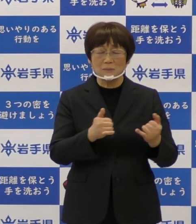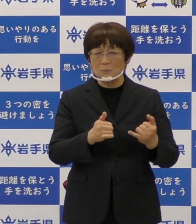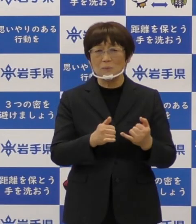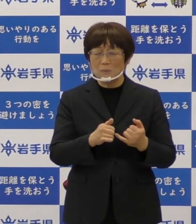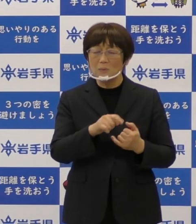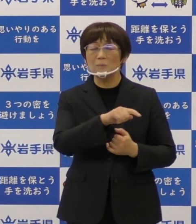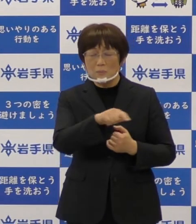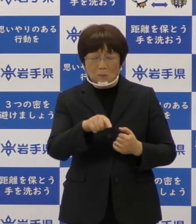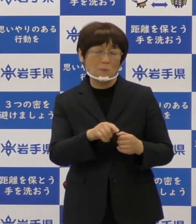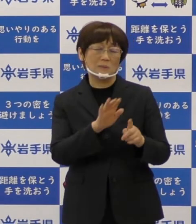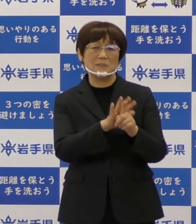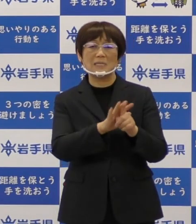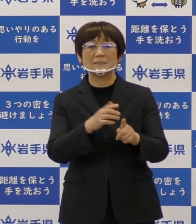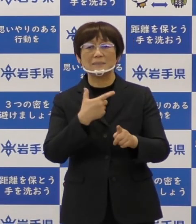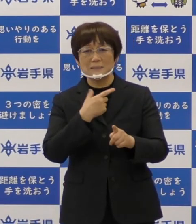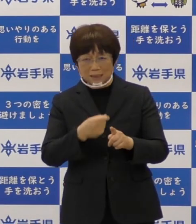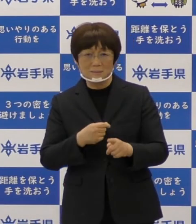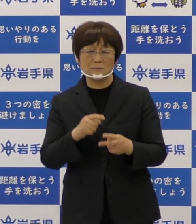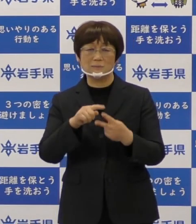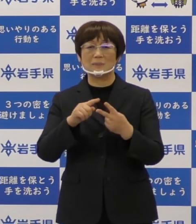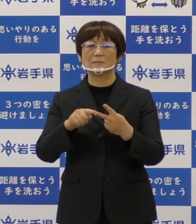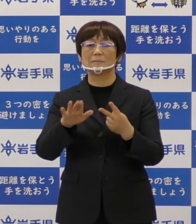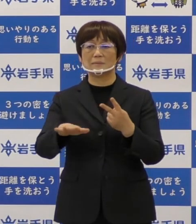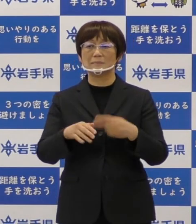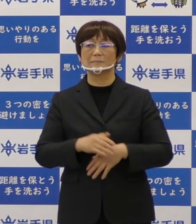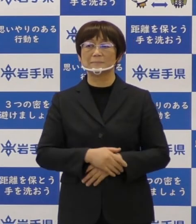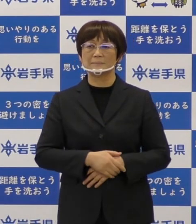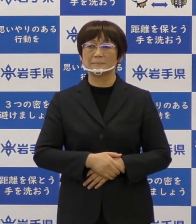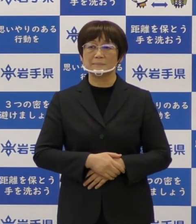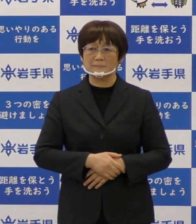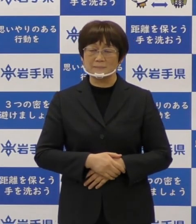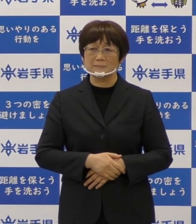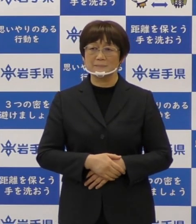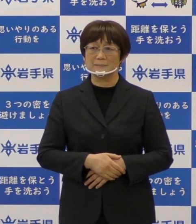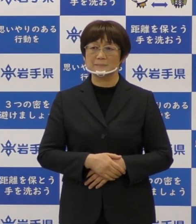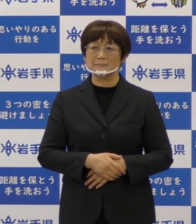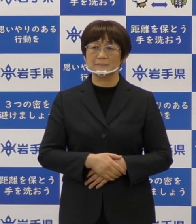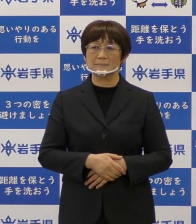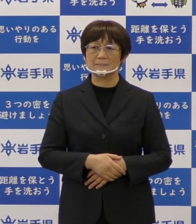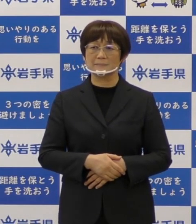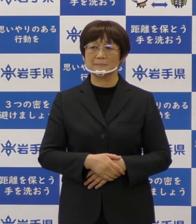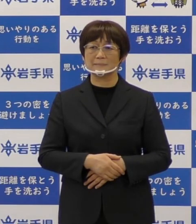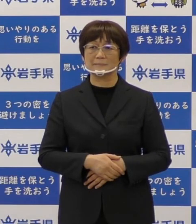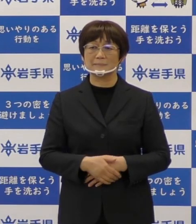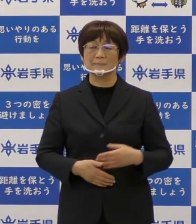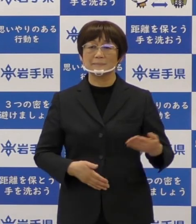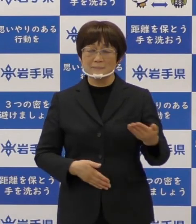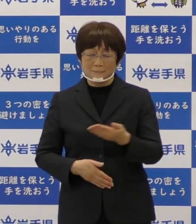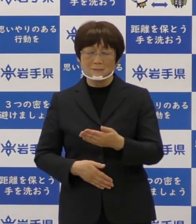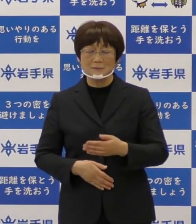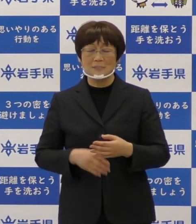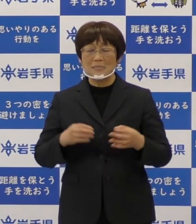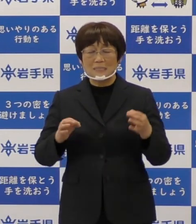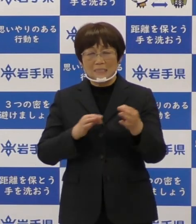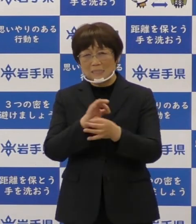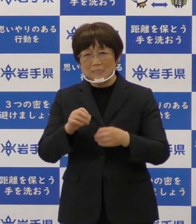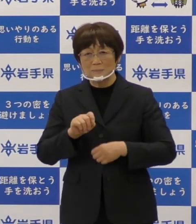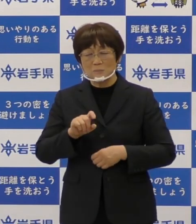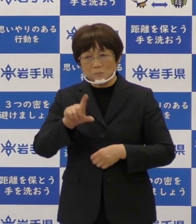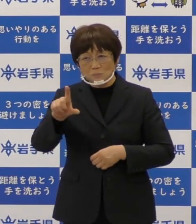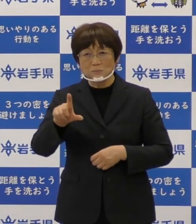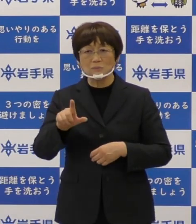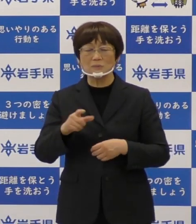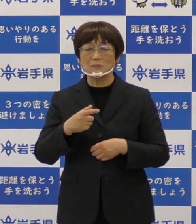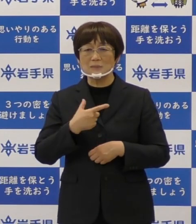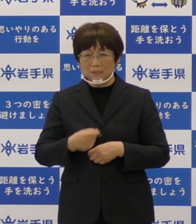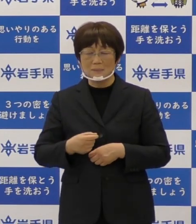つです。 あと分かっただけでお願いします。今商品を拡大していったことは引き続き